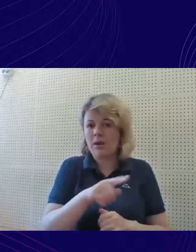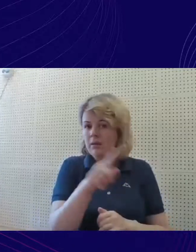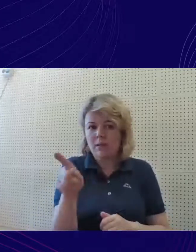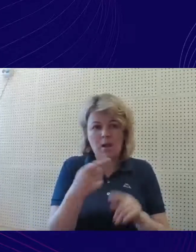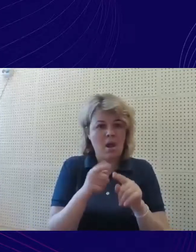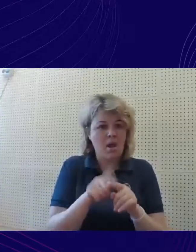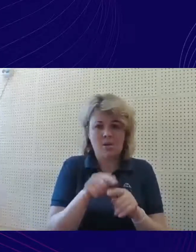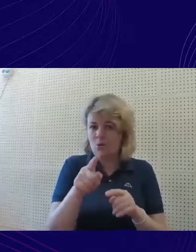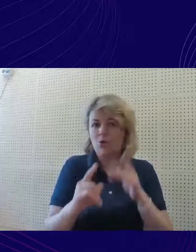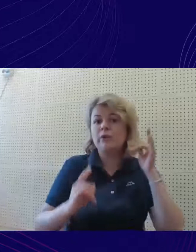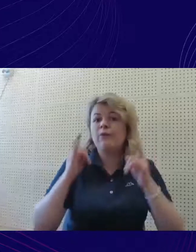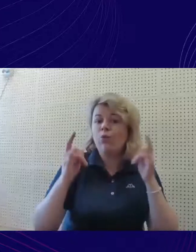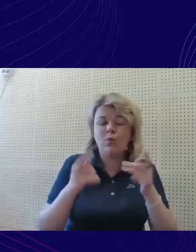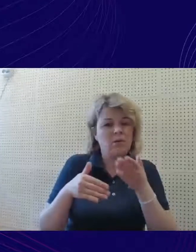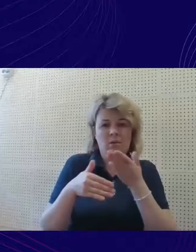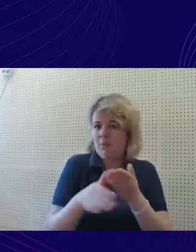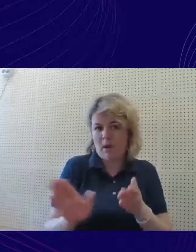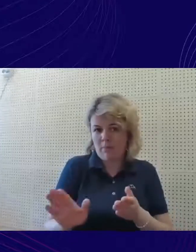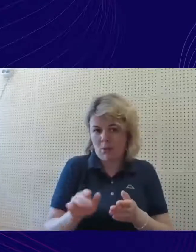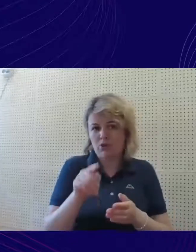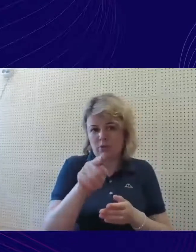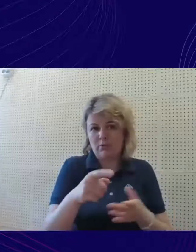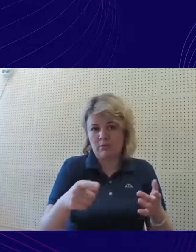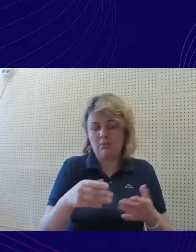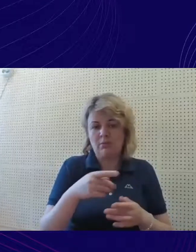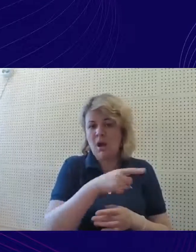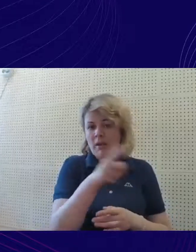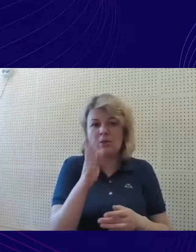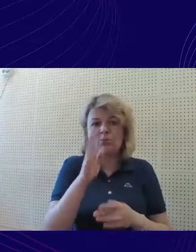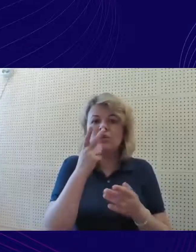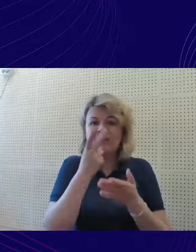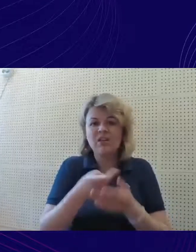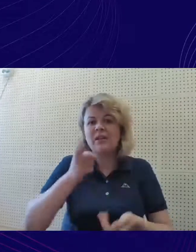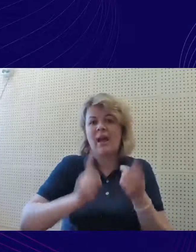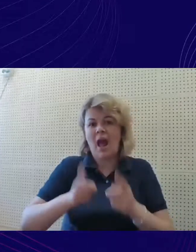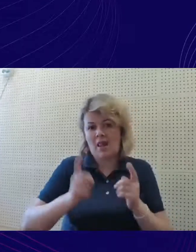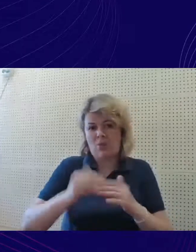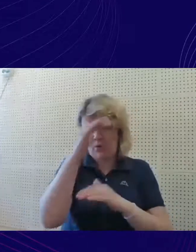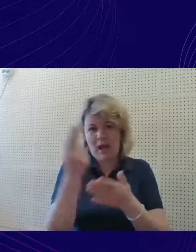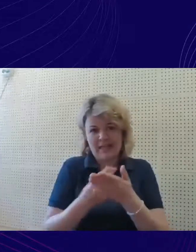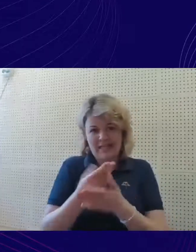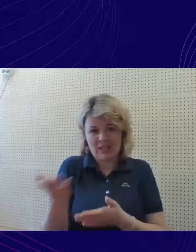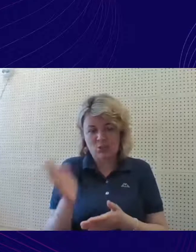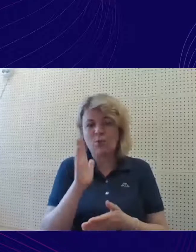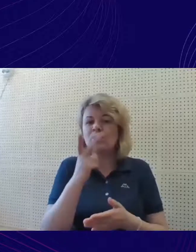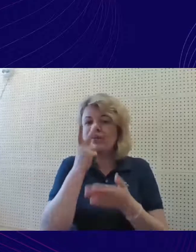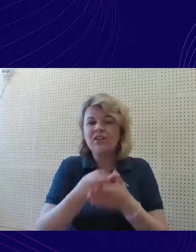поможет. Они-то будут видеть реальную картину, они-то будут видеть реальную игру